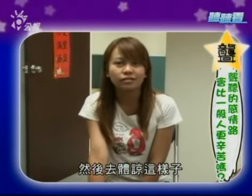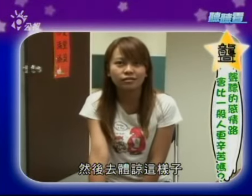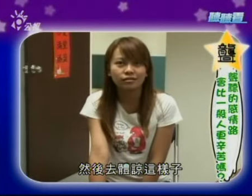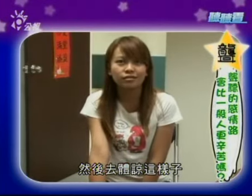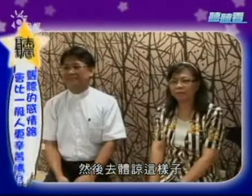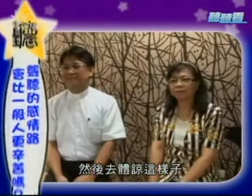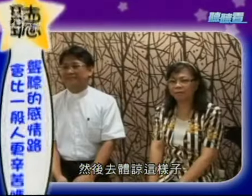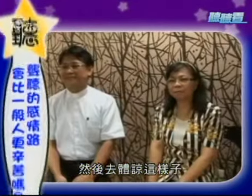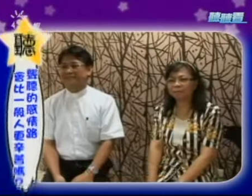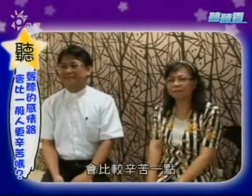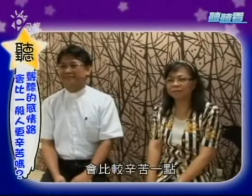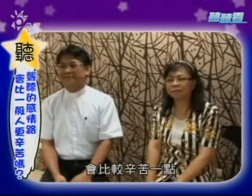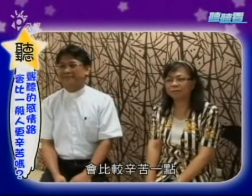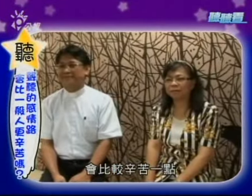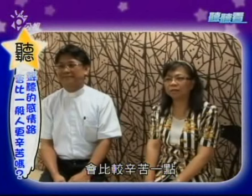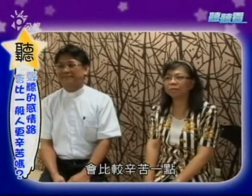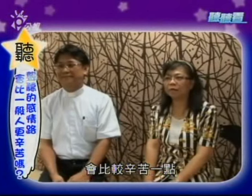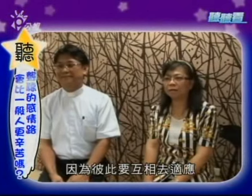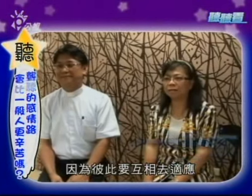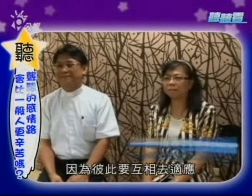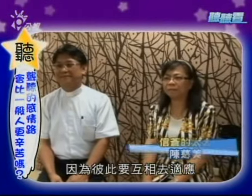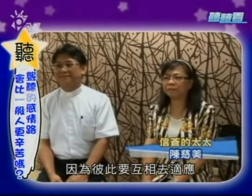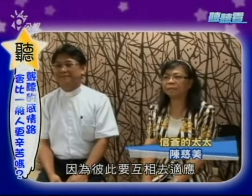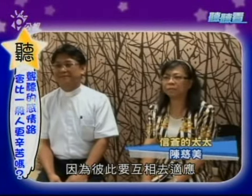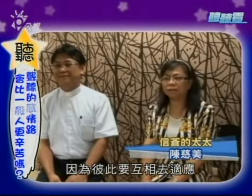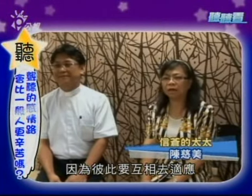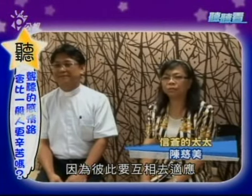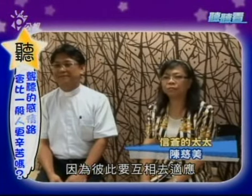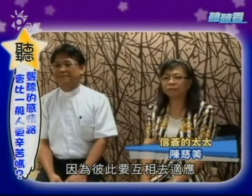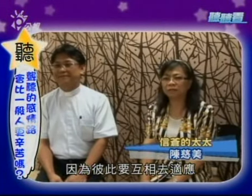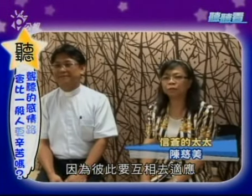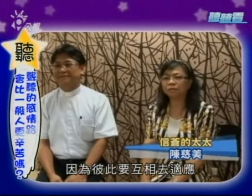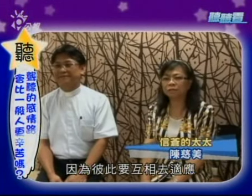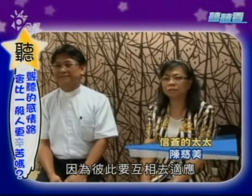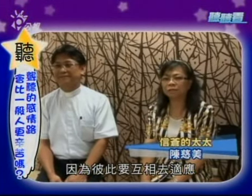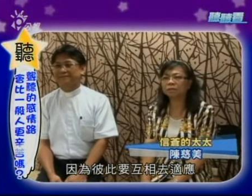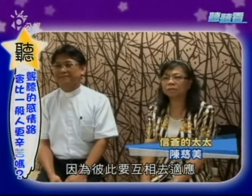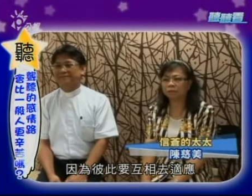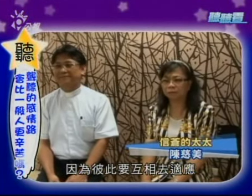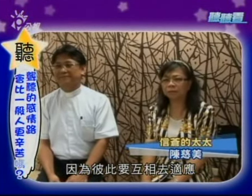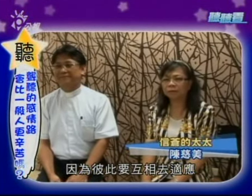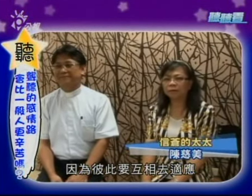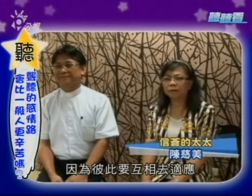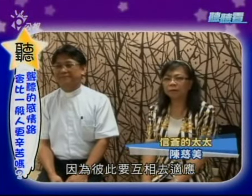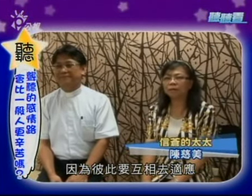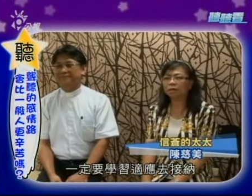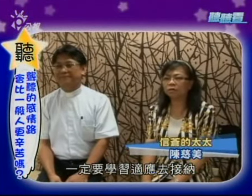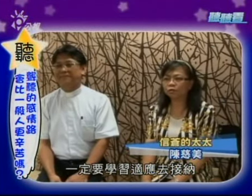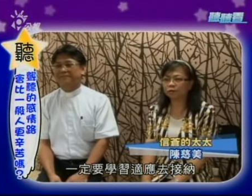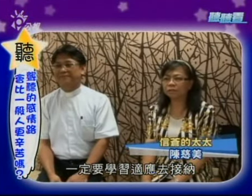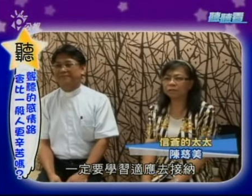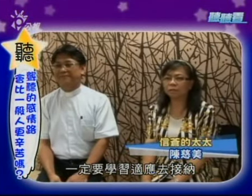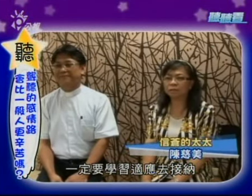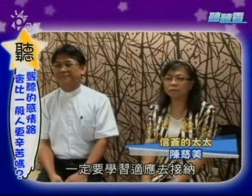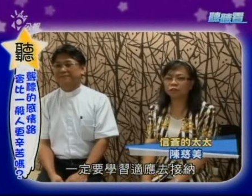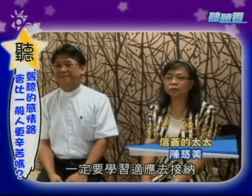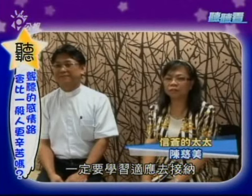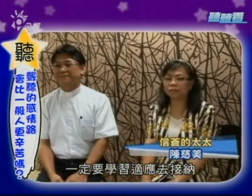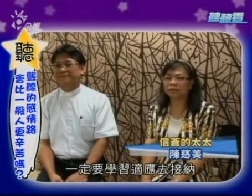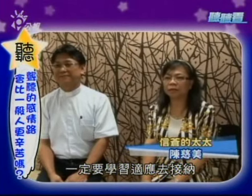子会比较辛苦因为彼此要互相去适应一定要学习适应去接纳